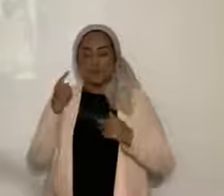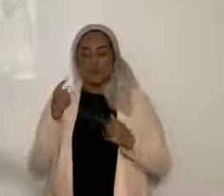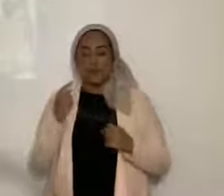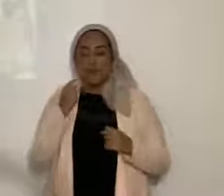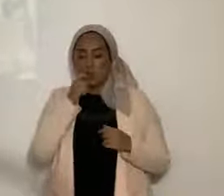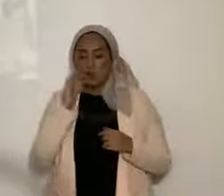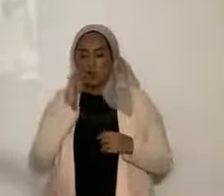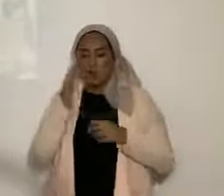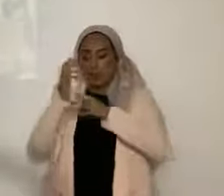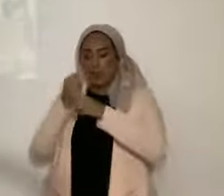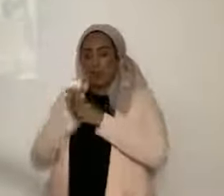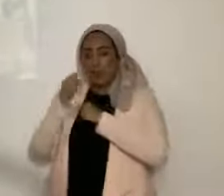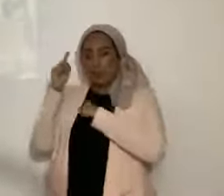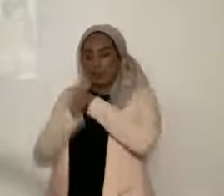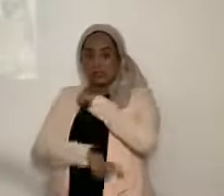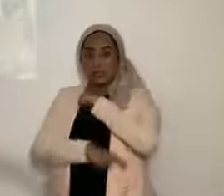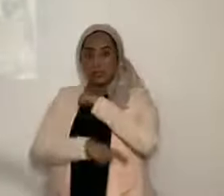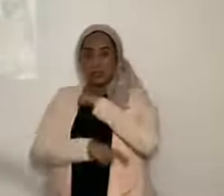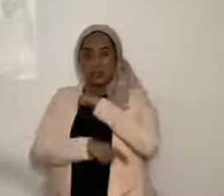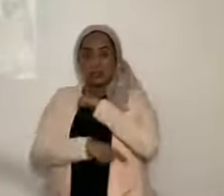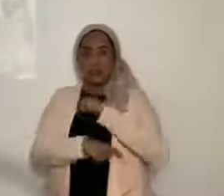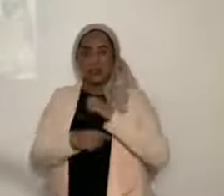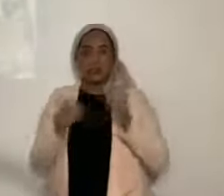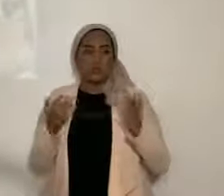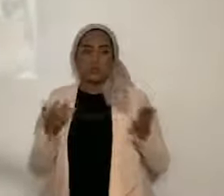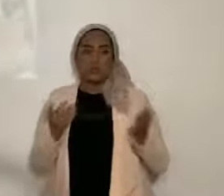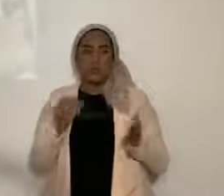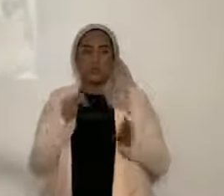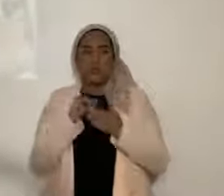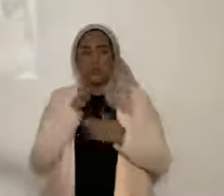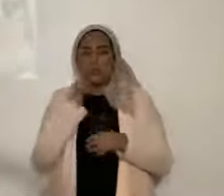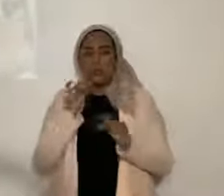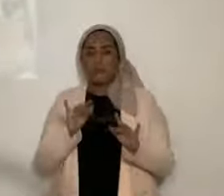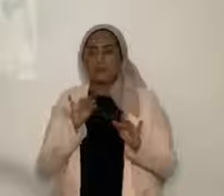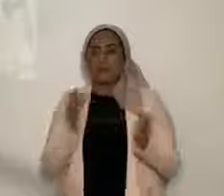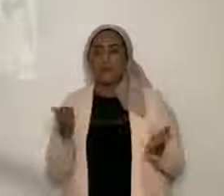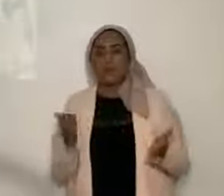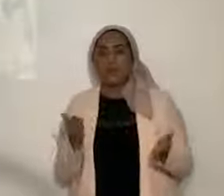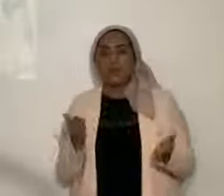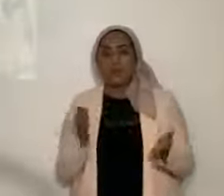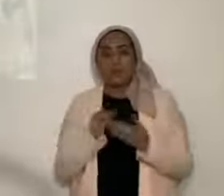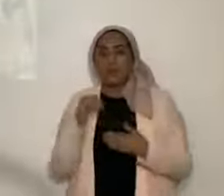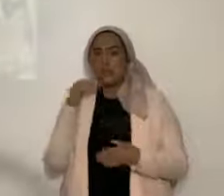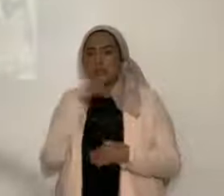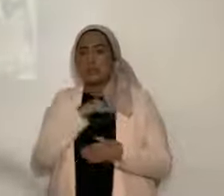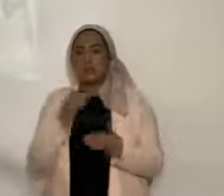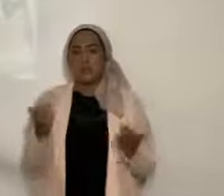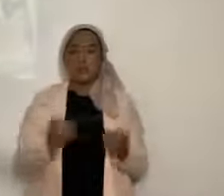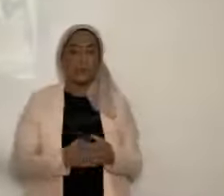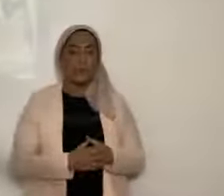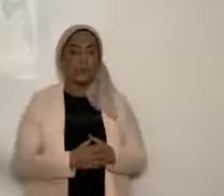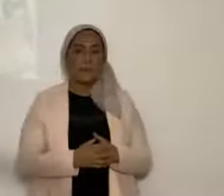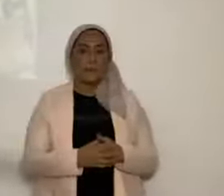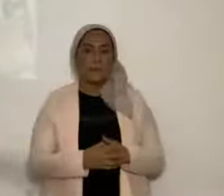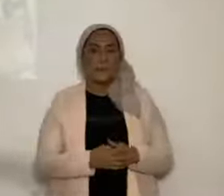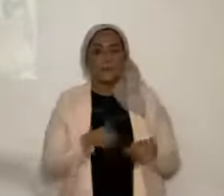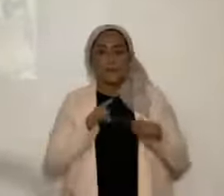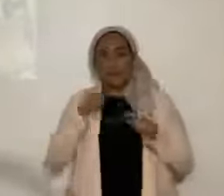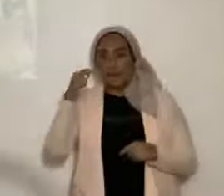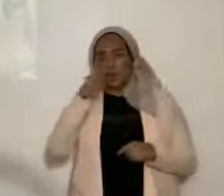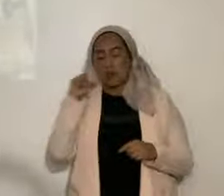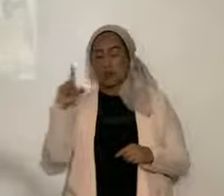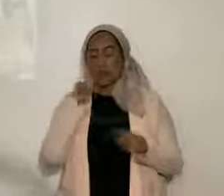va a recibir el juicio sobre su cabeza, pues eso no es consuelo. Es una mentira, sería una mentira del diablo. Pero Pablo